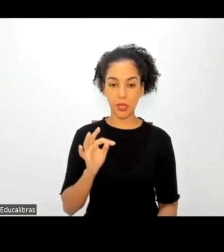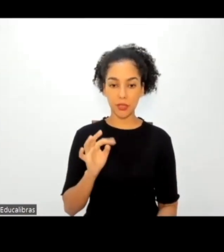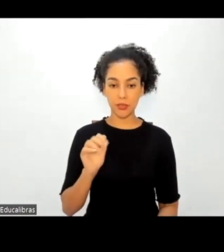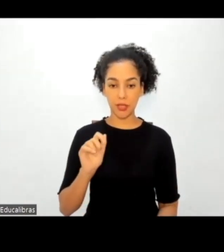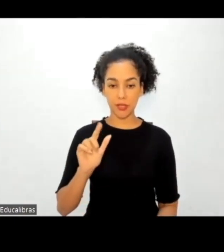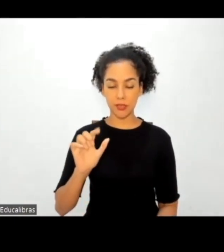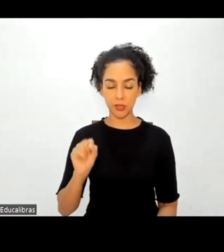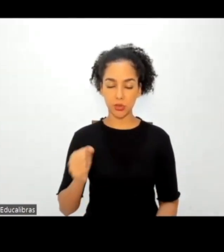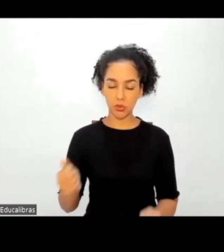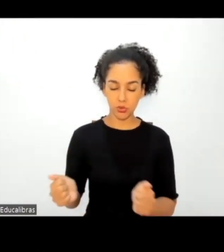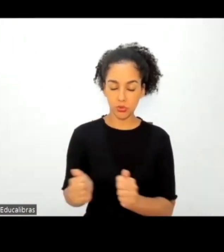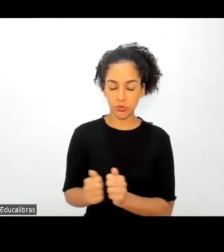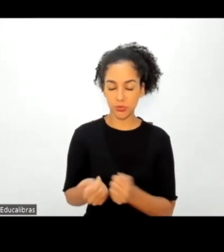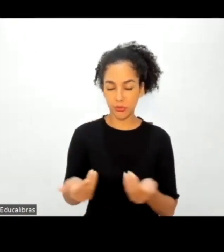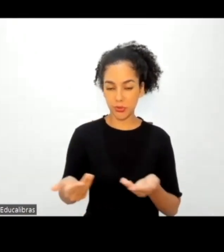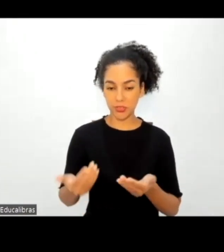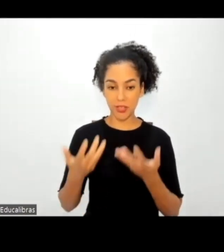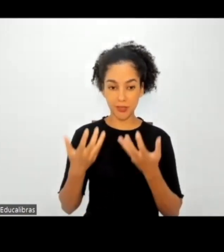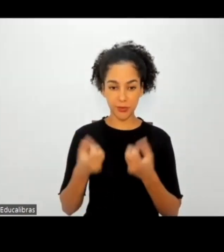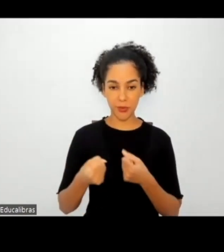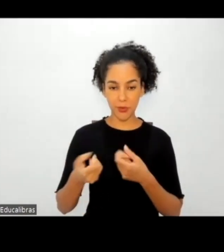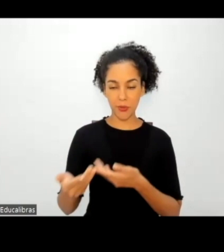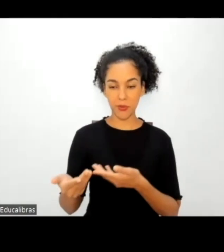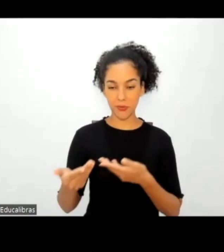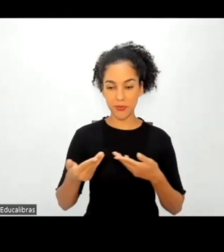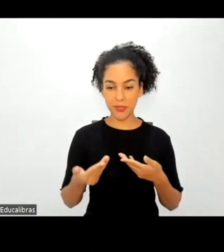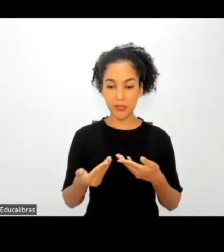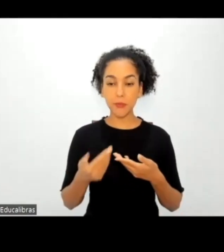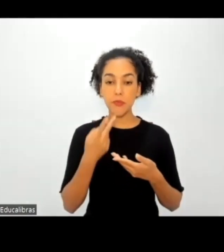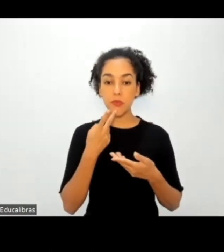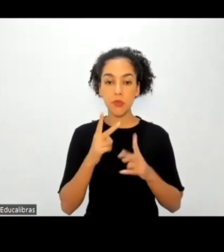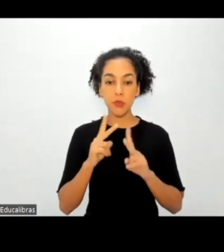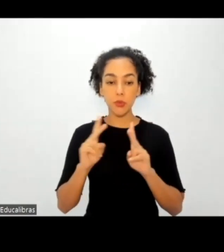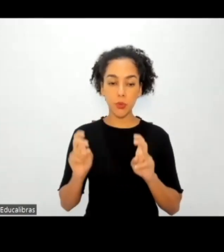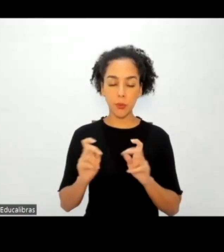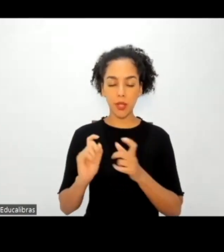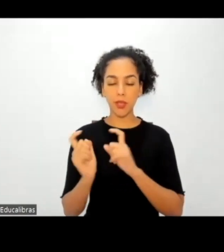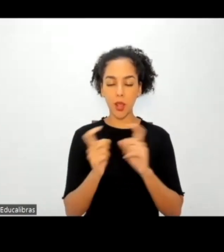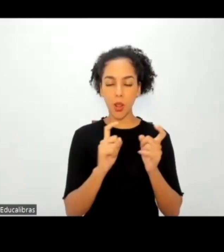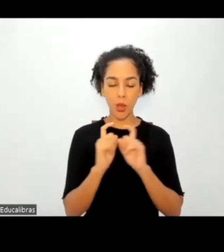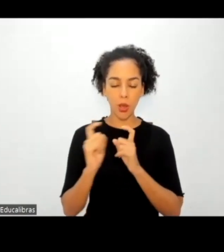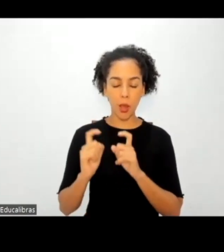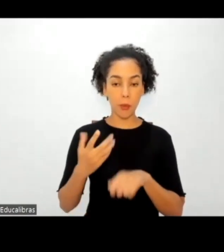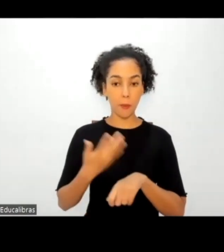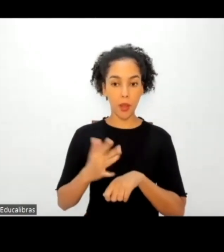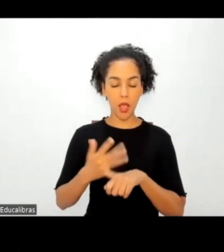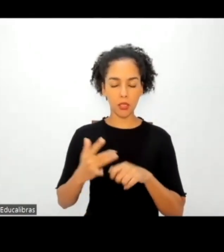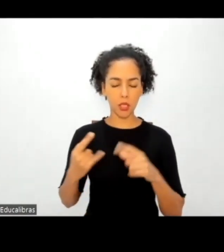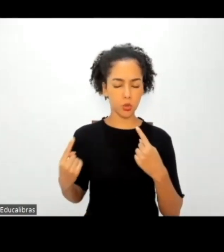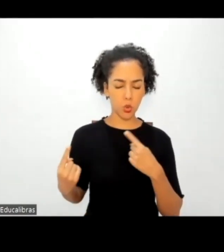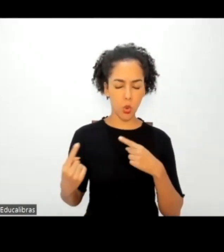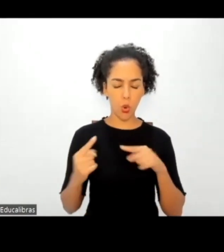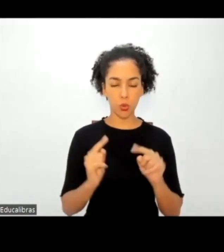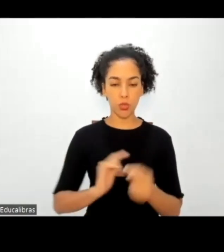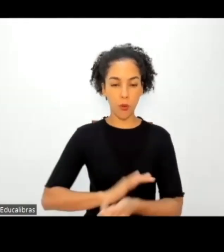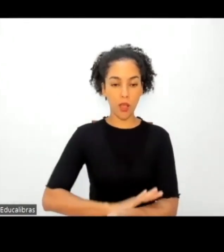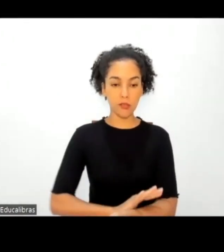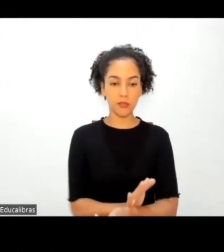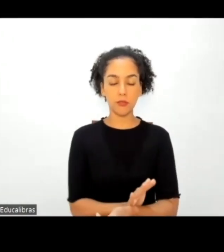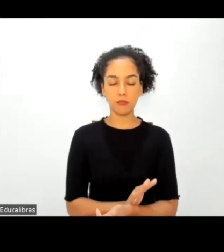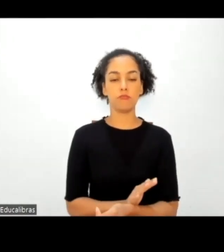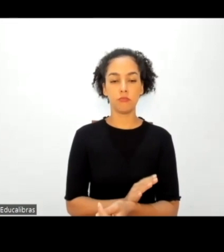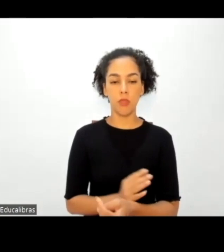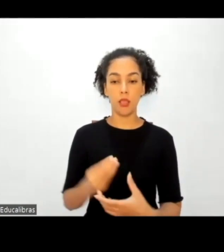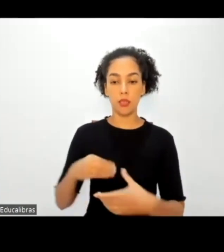com a gente, aceitou o nosso convite, né, para tratar do tema dialogando sobre práticas antirracistas no exercício profissional, né, algo